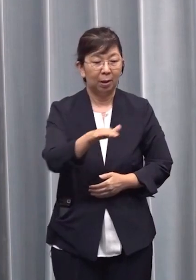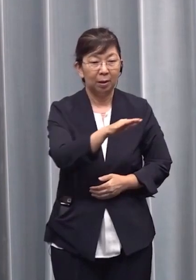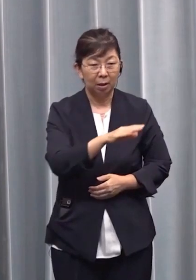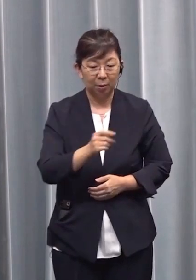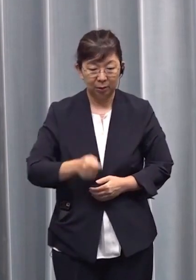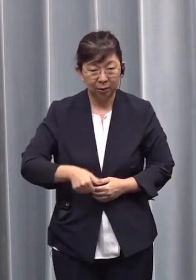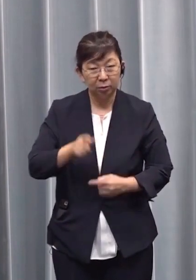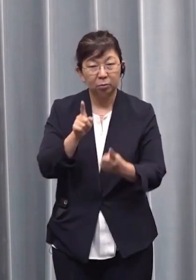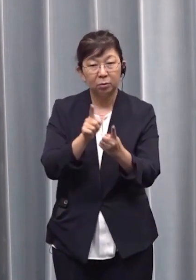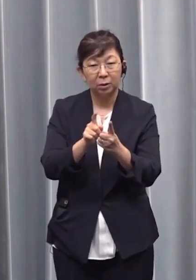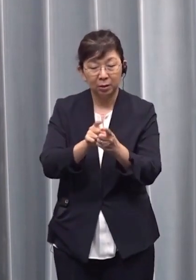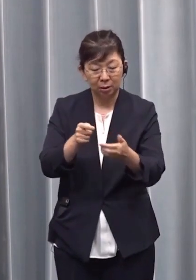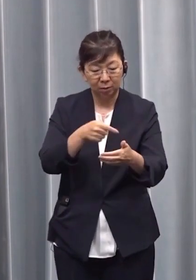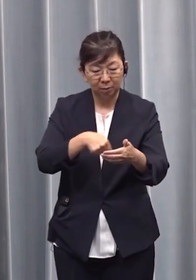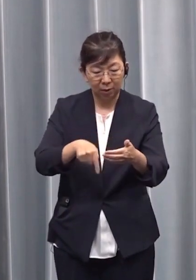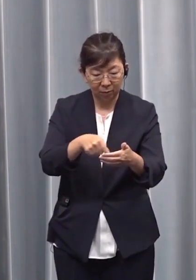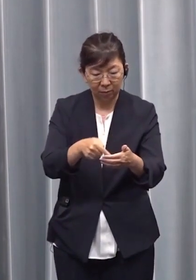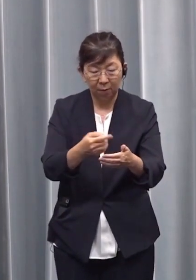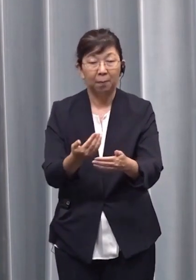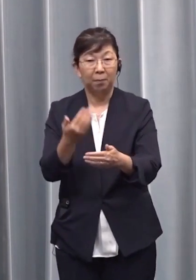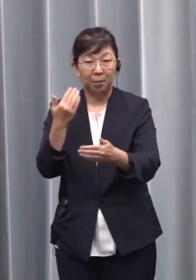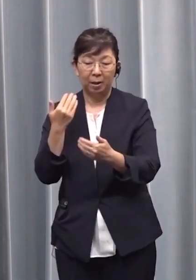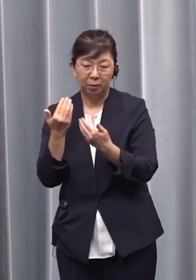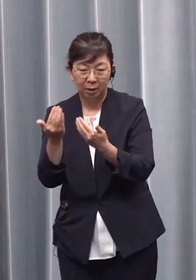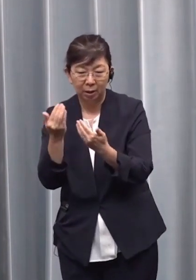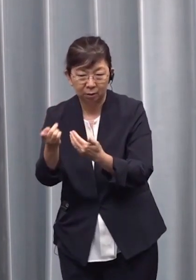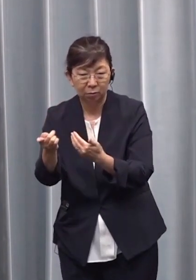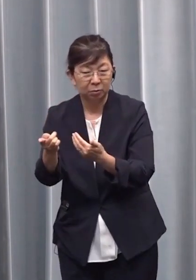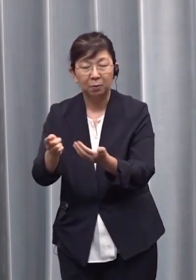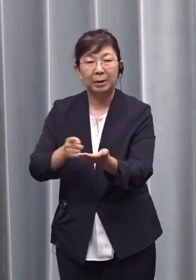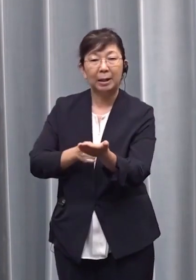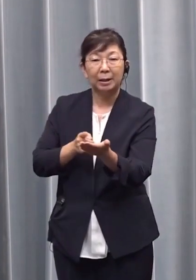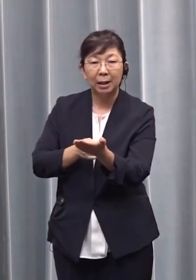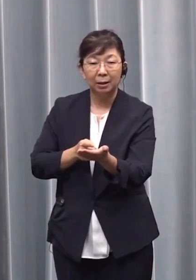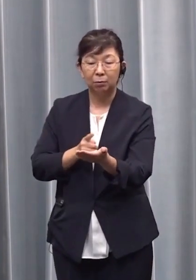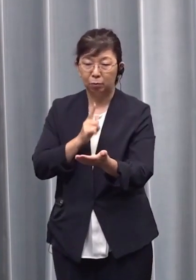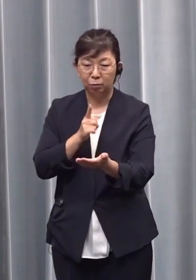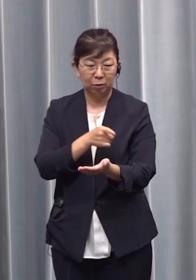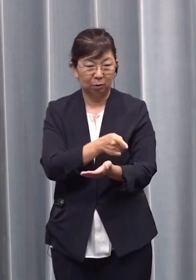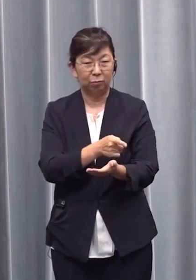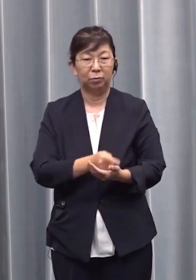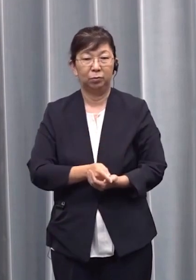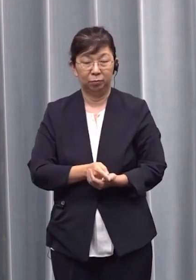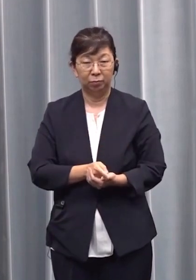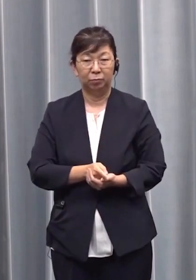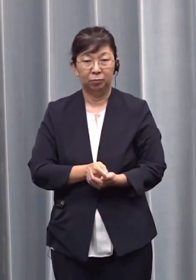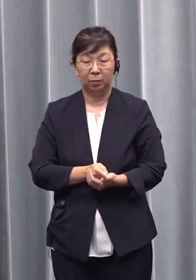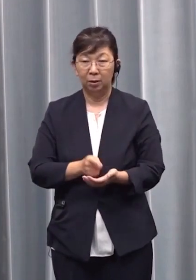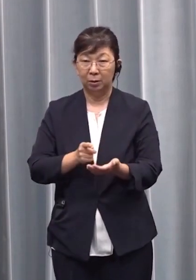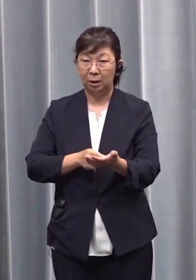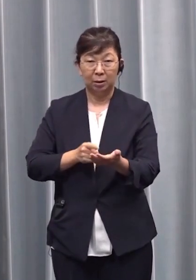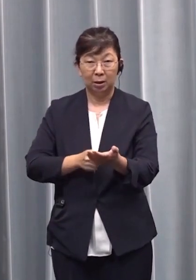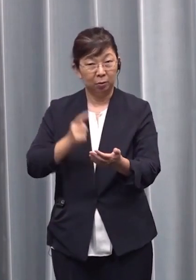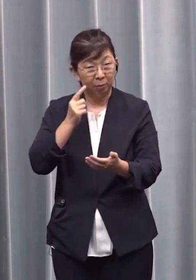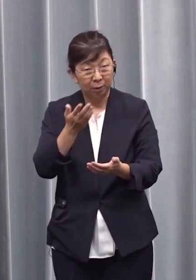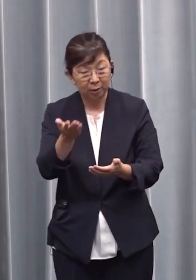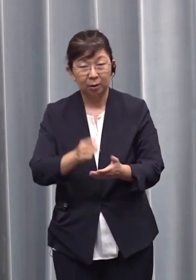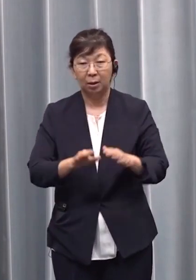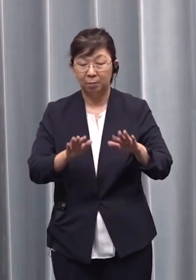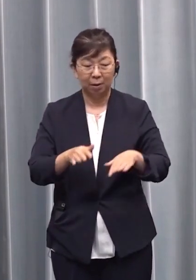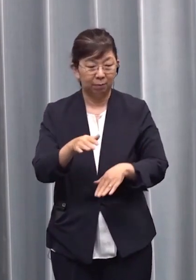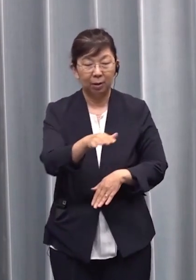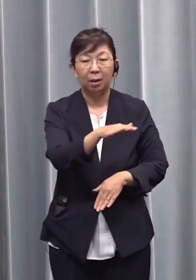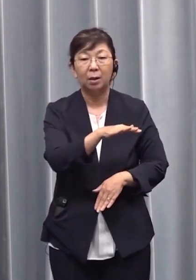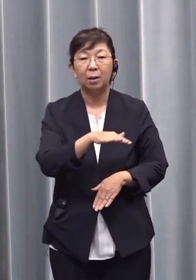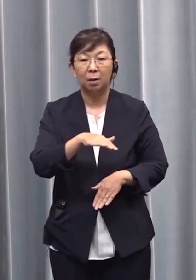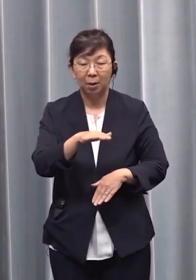対策パッケージのまでのヒアリングでは不十分だと指摘してるんですね。不十分だと思わないですか。今彼らはこ